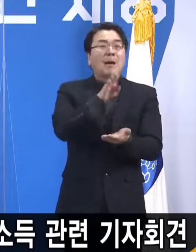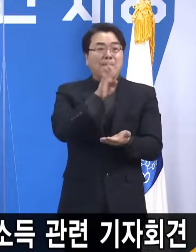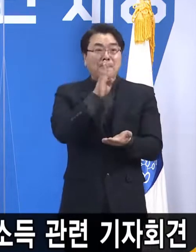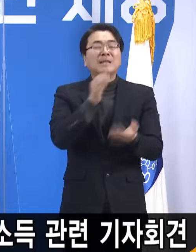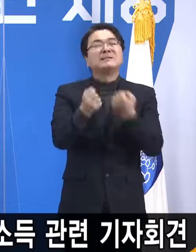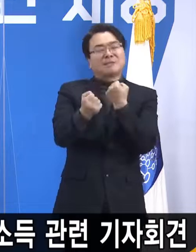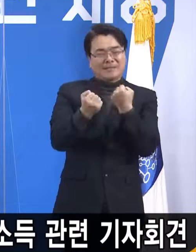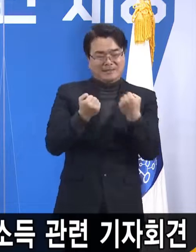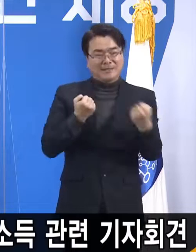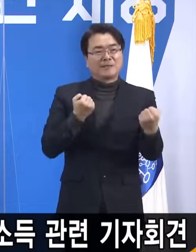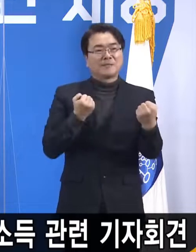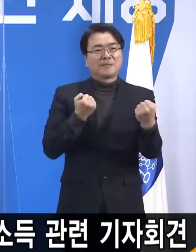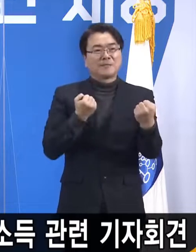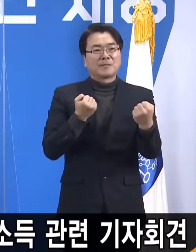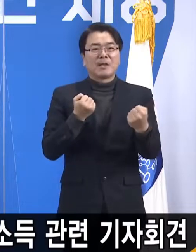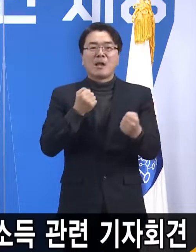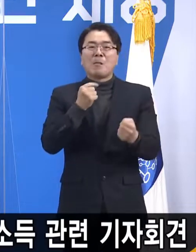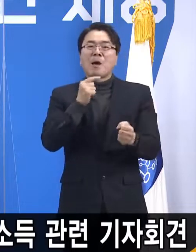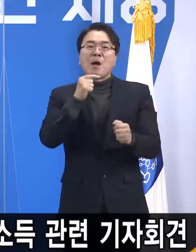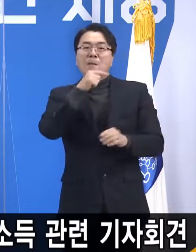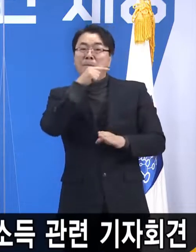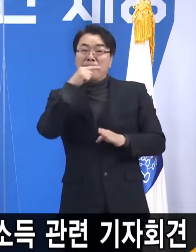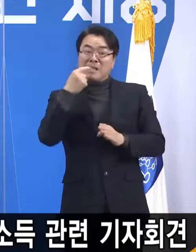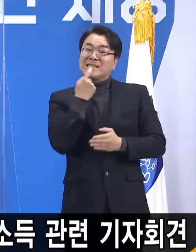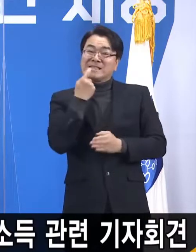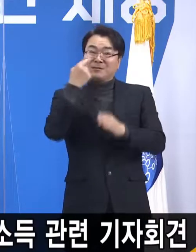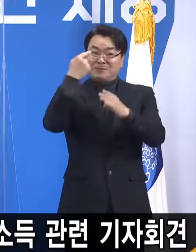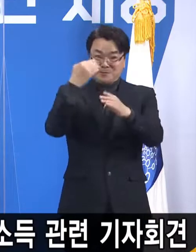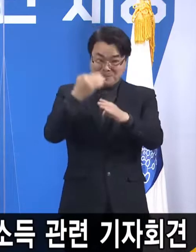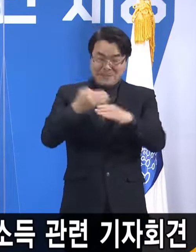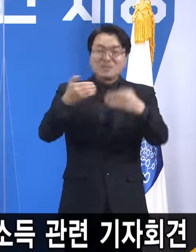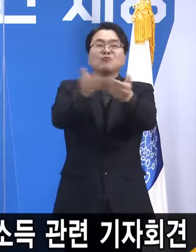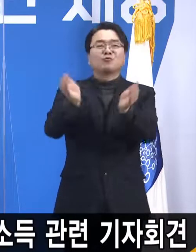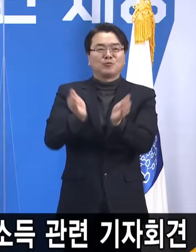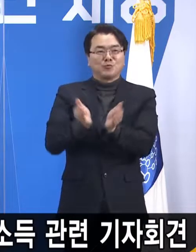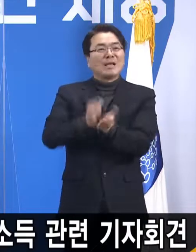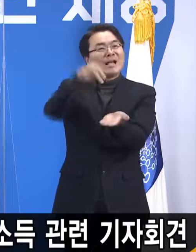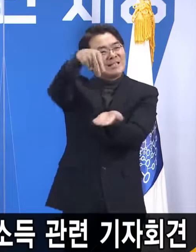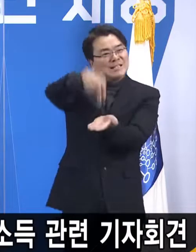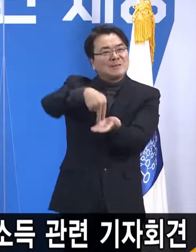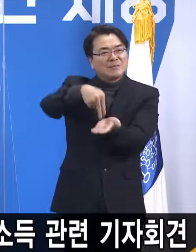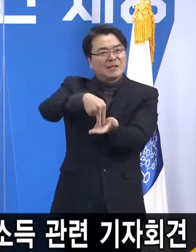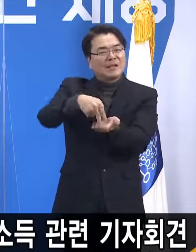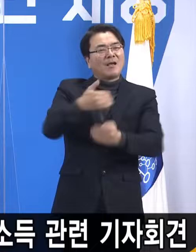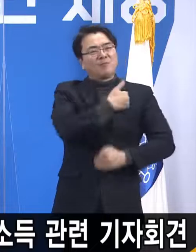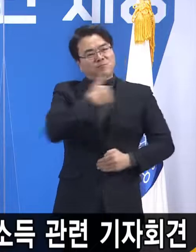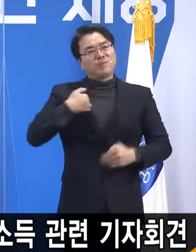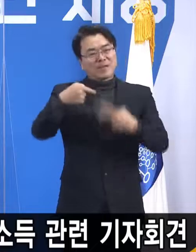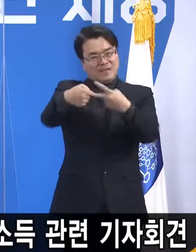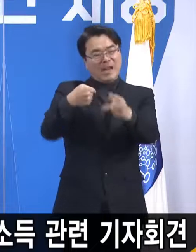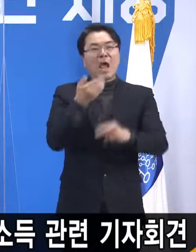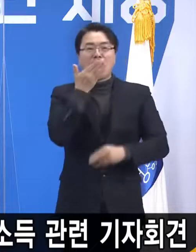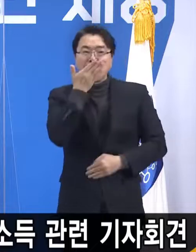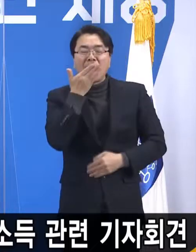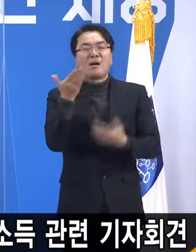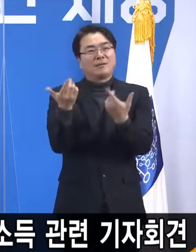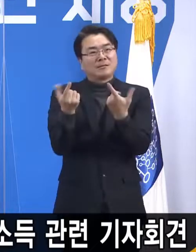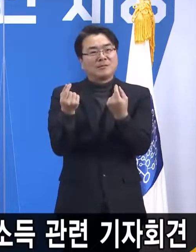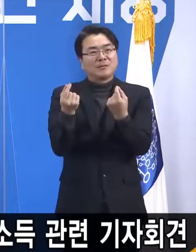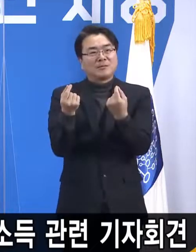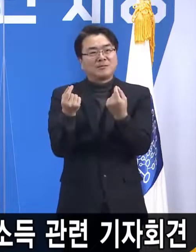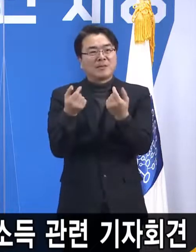그럼에도 불구하고 민주당 지도부의 권고와 우려도 충분히 이해되는 점이 있기 때문에 지급 시기를